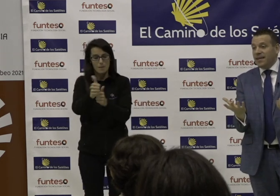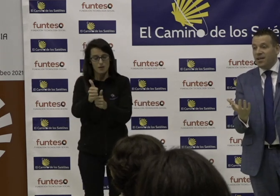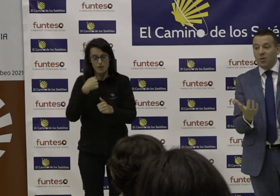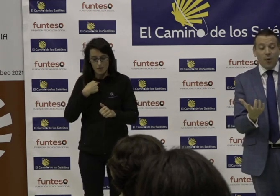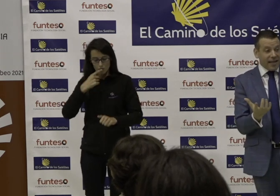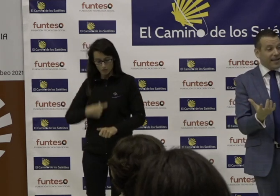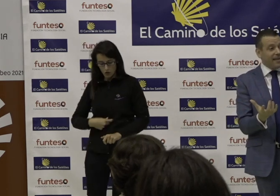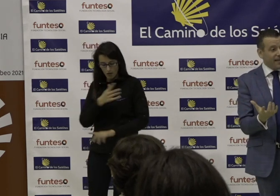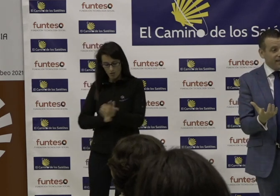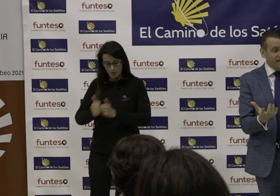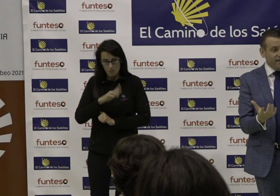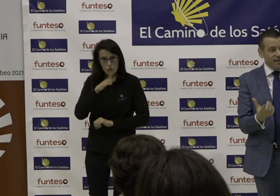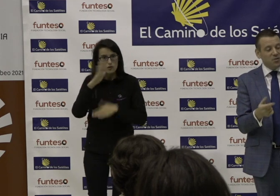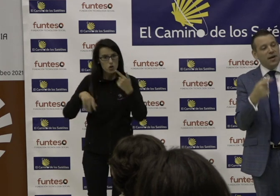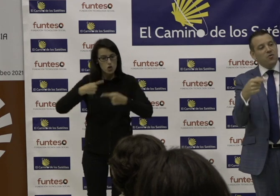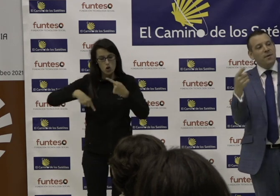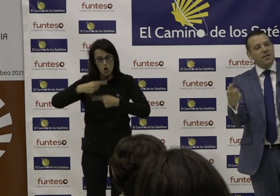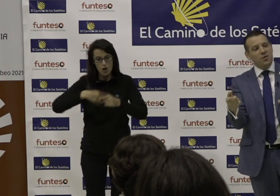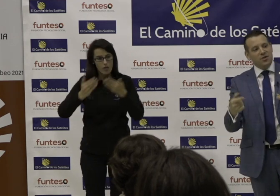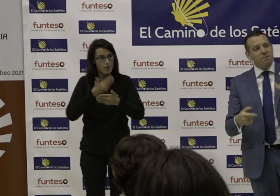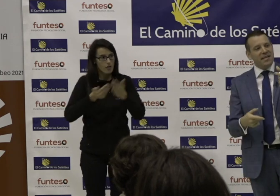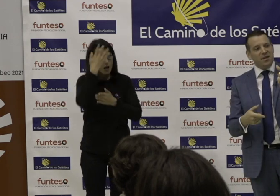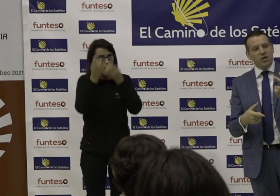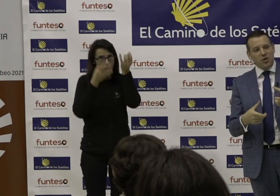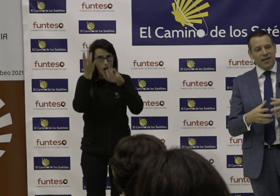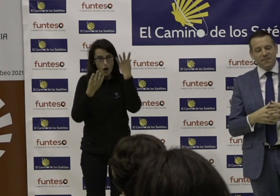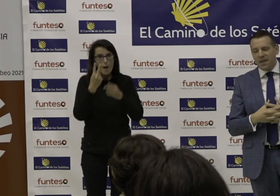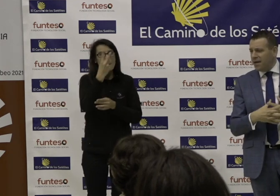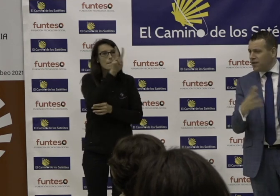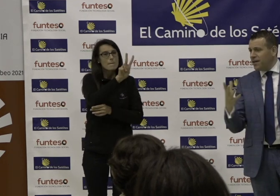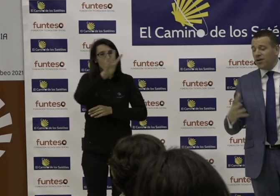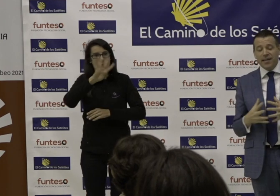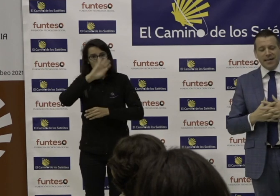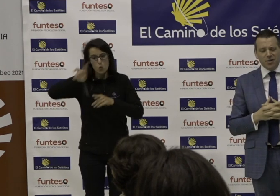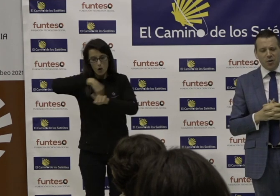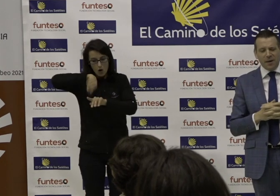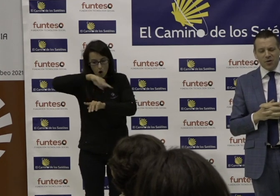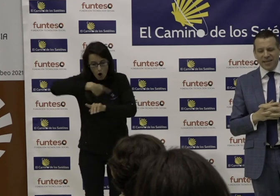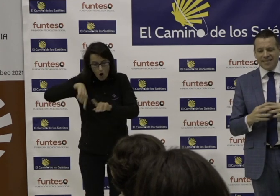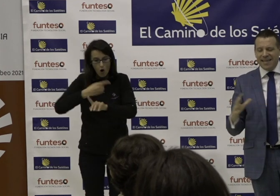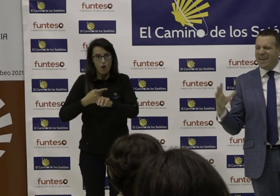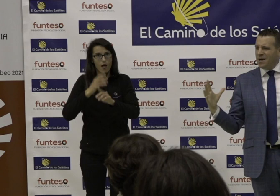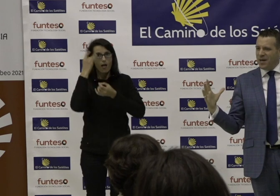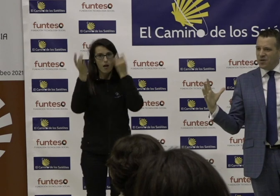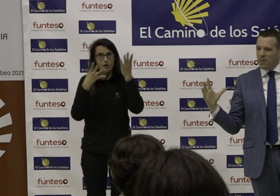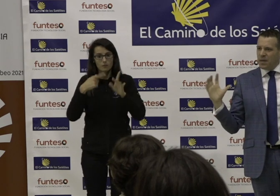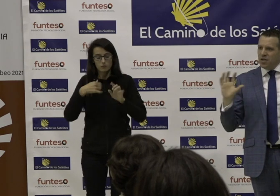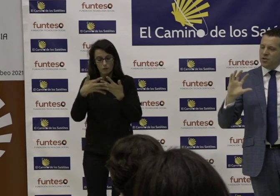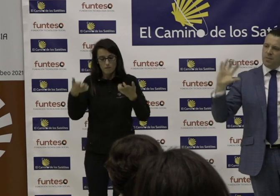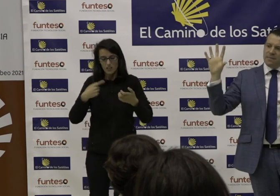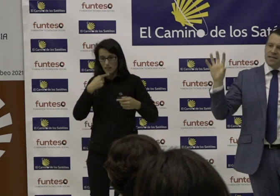puede tener, porque cada día es una nueva aventura, son 24 horas. Hay una analogía que yo comparto que es el